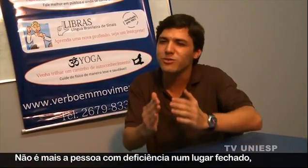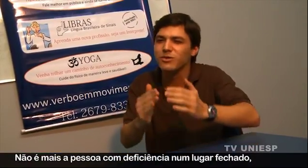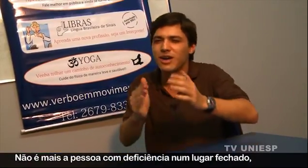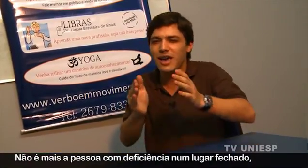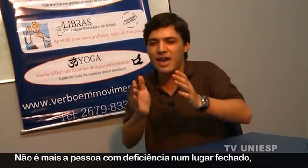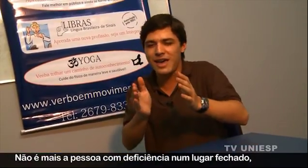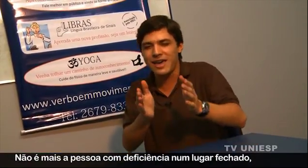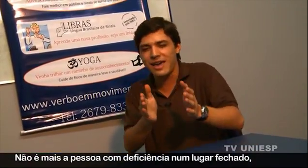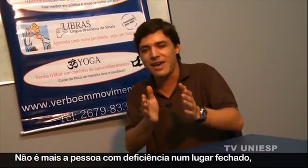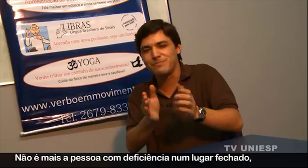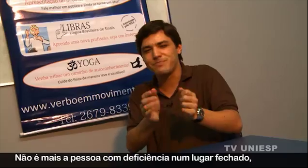fechado,